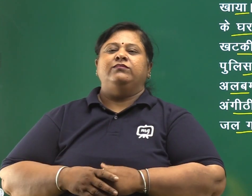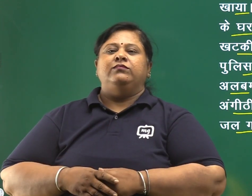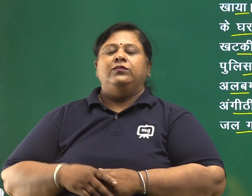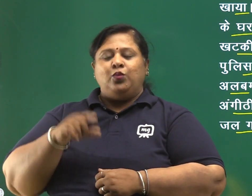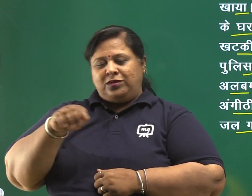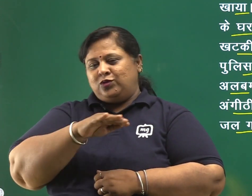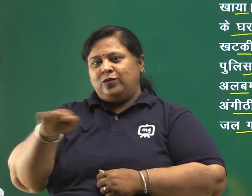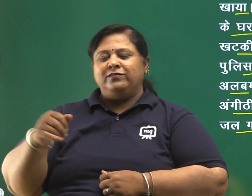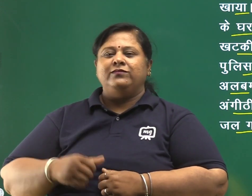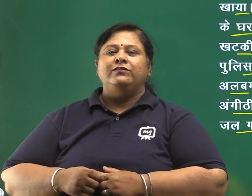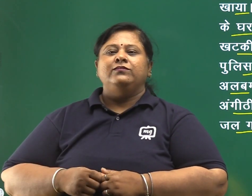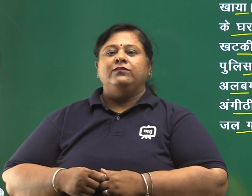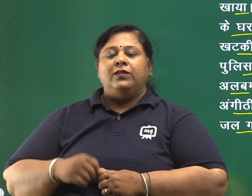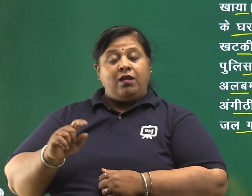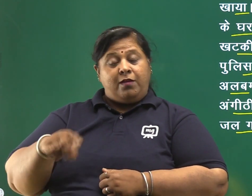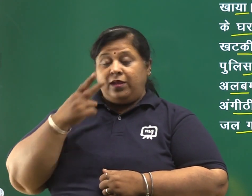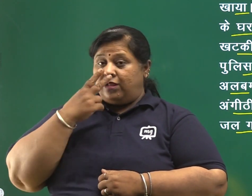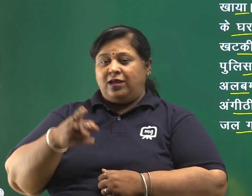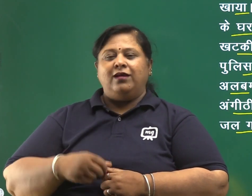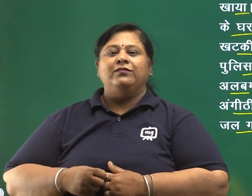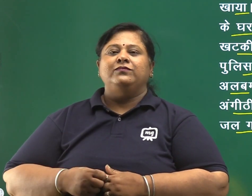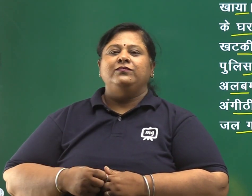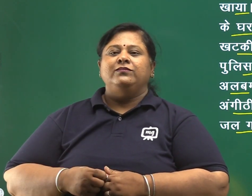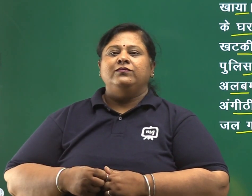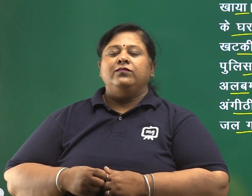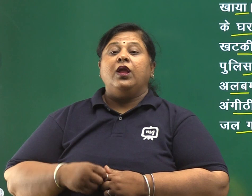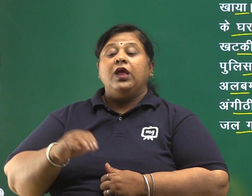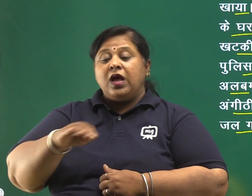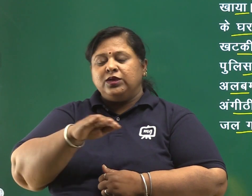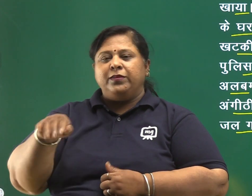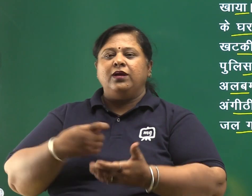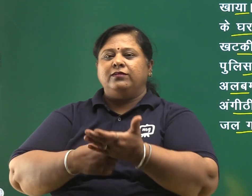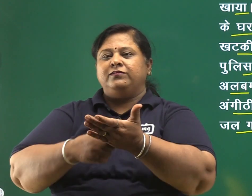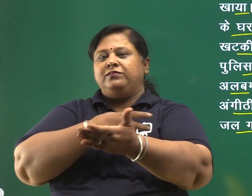तो बच्चों, हमने यहाँ देखा कि राजप्पा